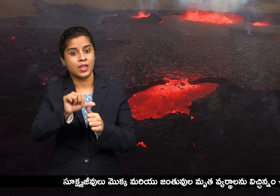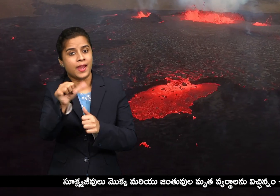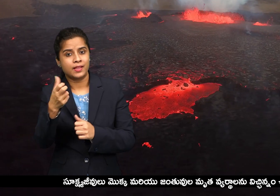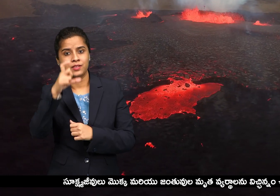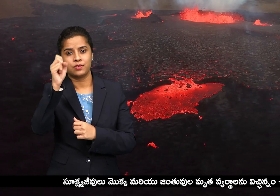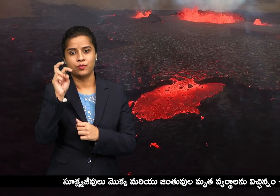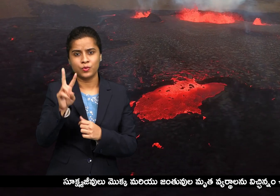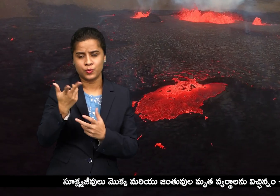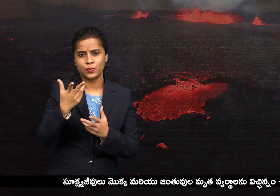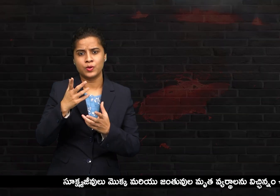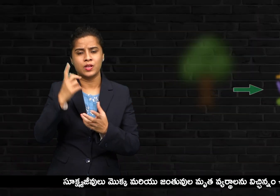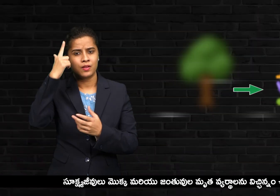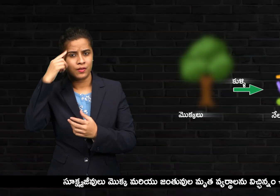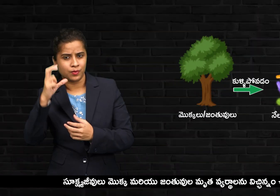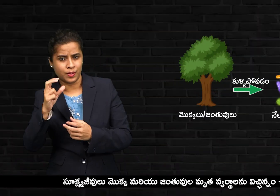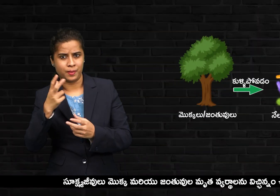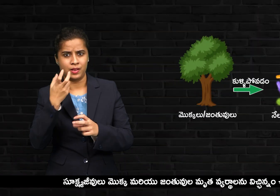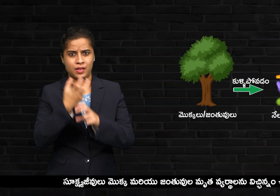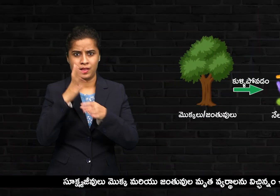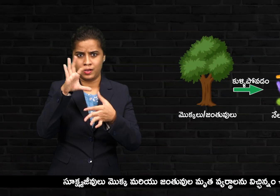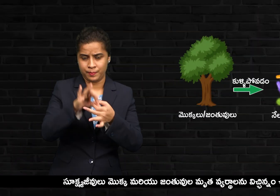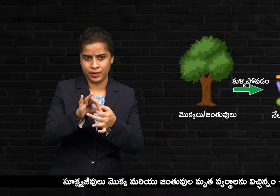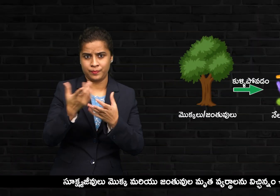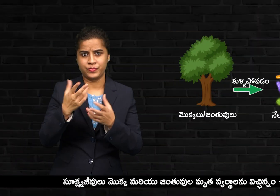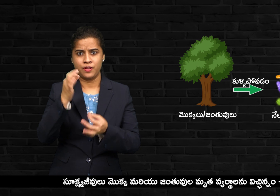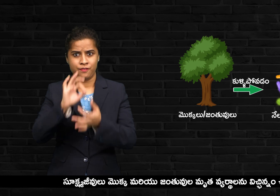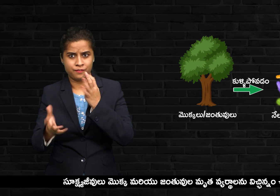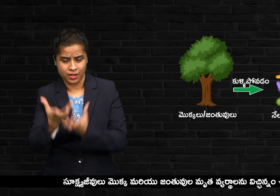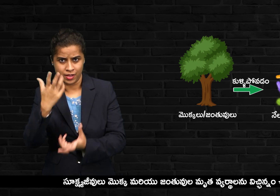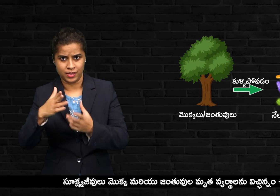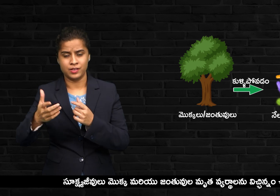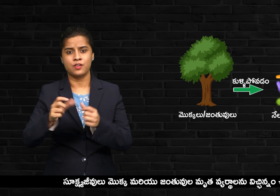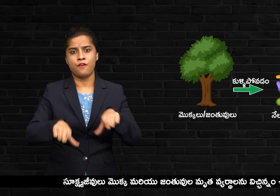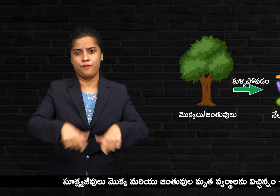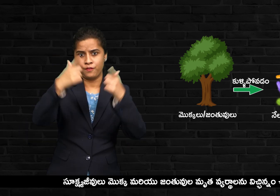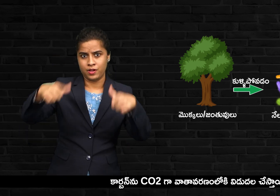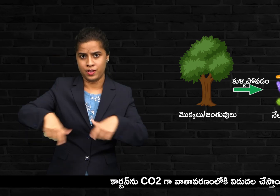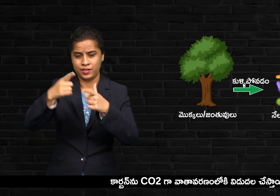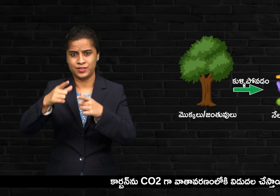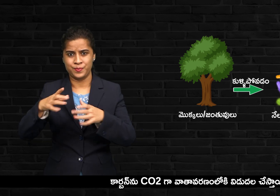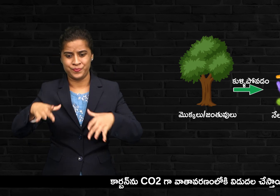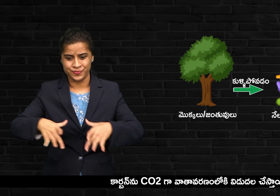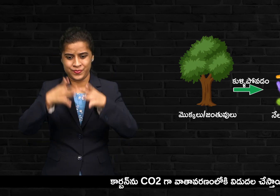సూక్ష్మజీవులు మొక్క మరియు జంతువుల మృత వ్యర్థాలను విచ్ఛిన్నం చేస్తాయి మరియు కార్బన్ను